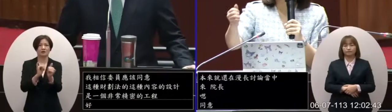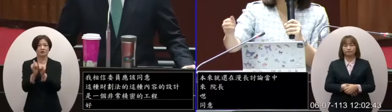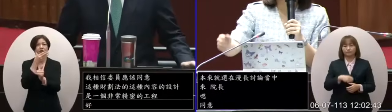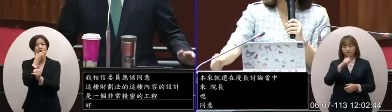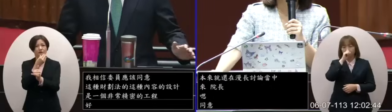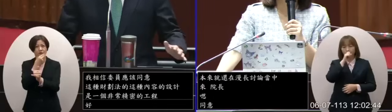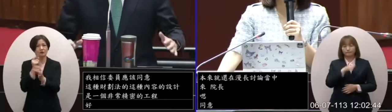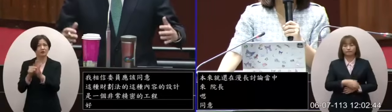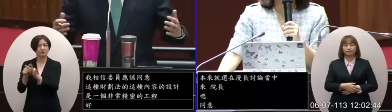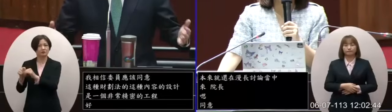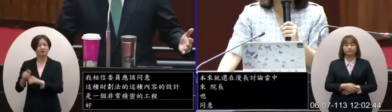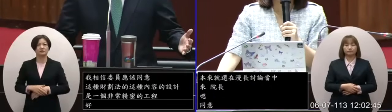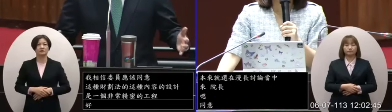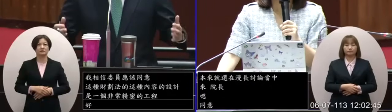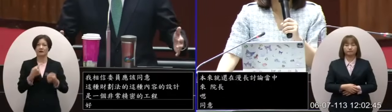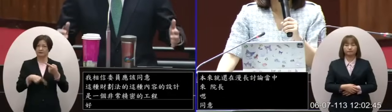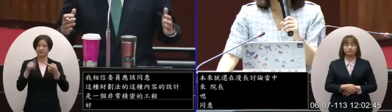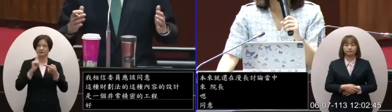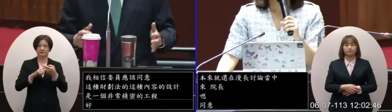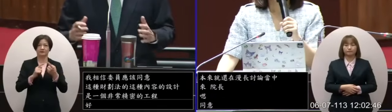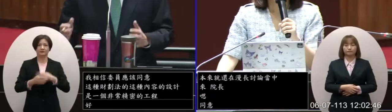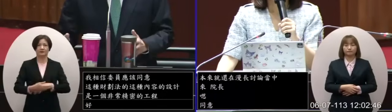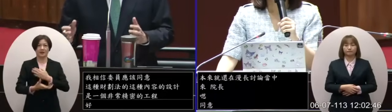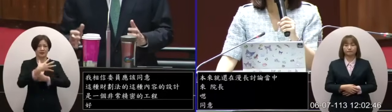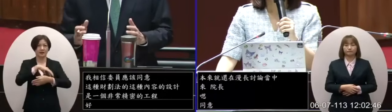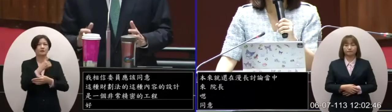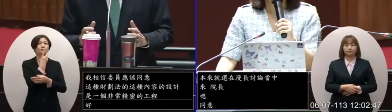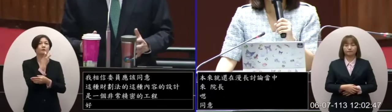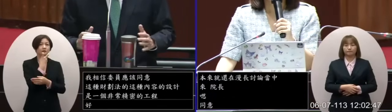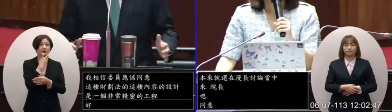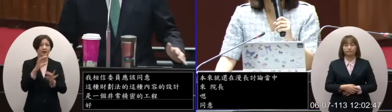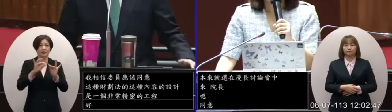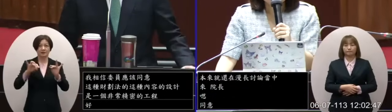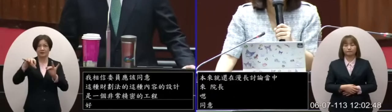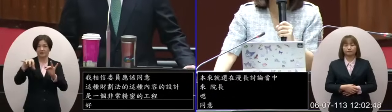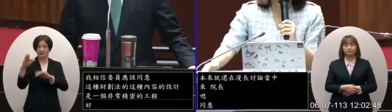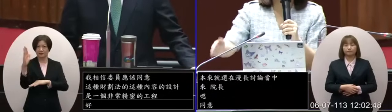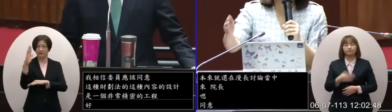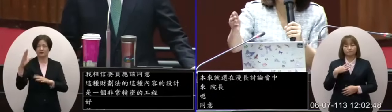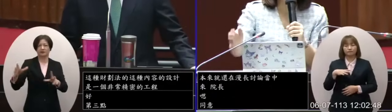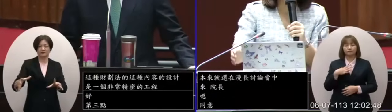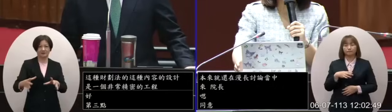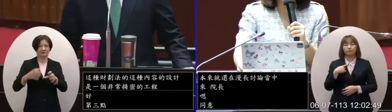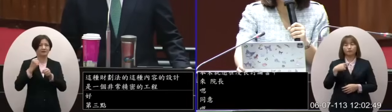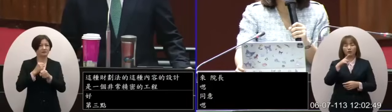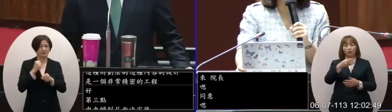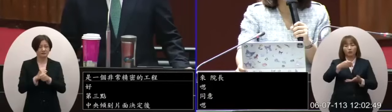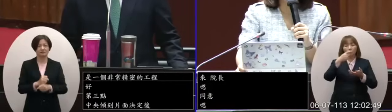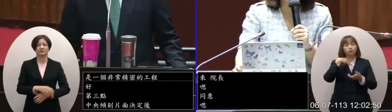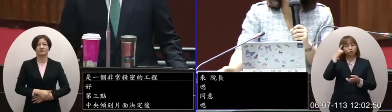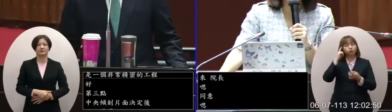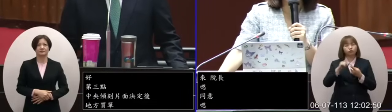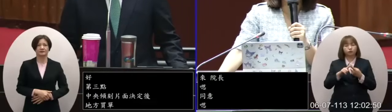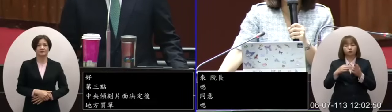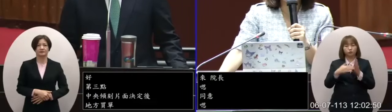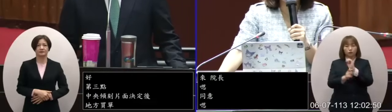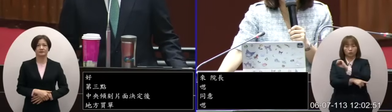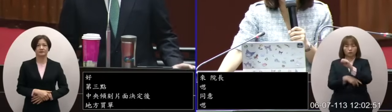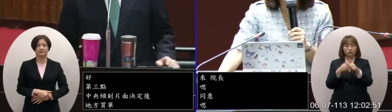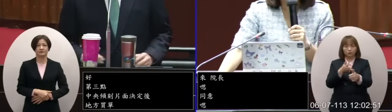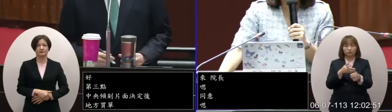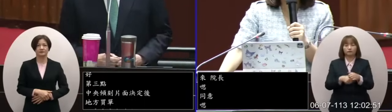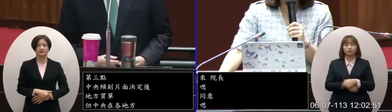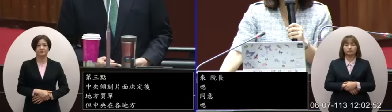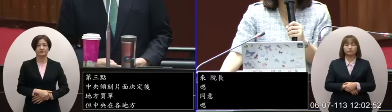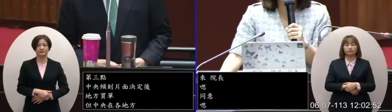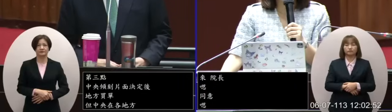福利，这个都应该是属于中央地方互相合作的一环。 理解哈，我同意您的看法，但我最后想要问一下